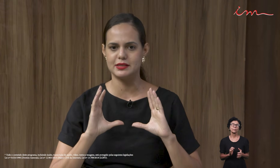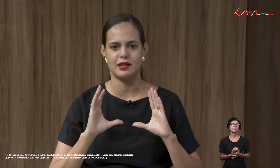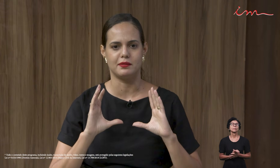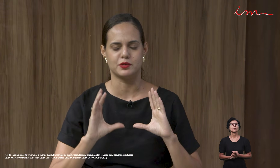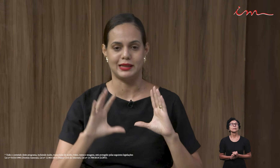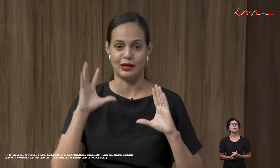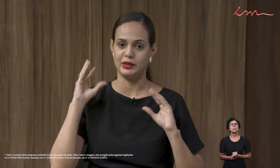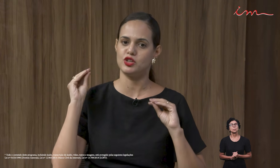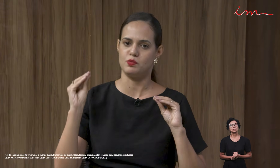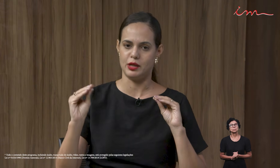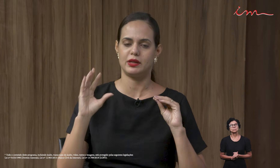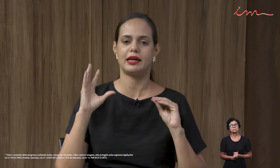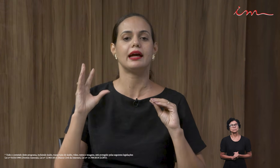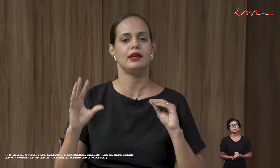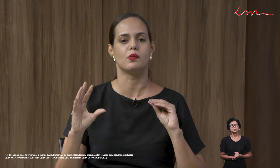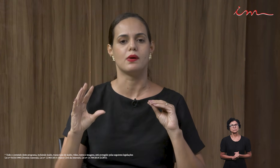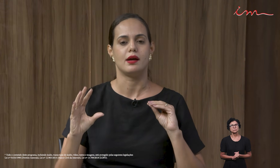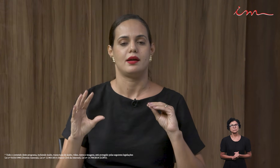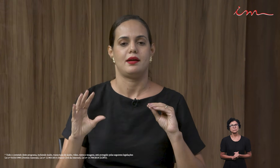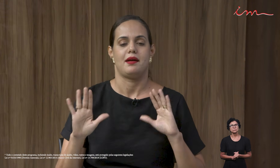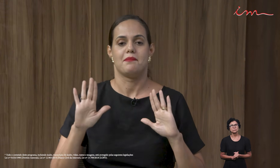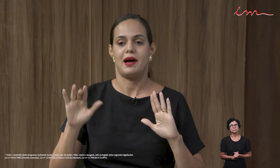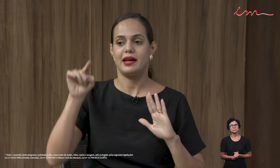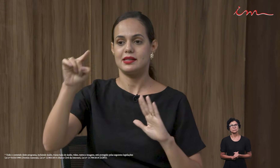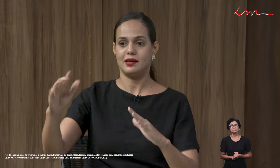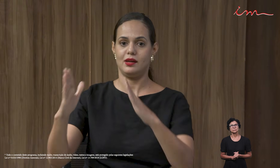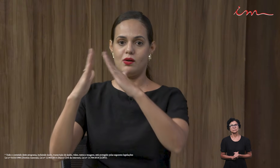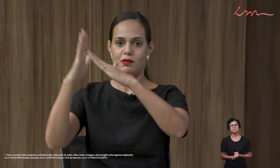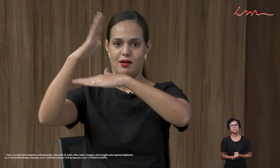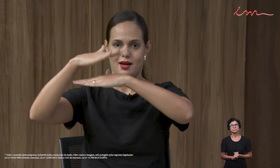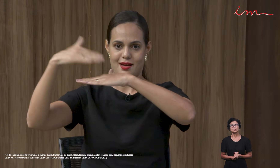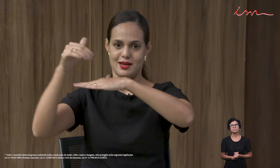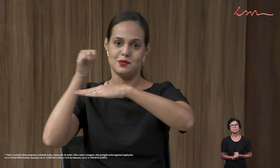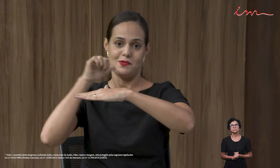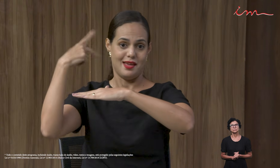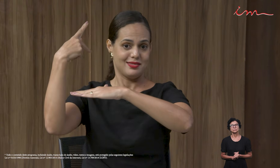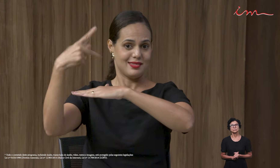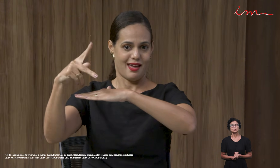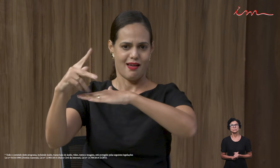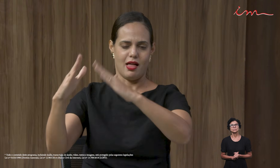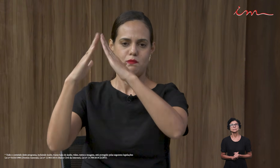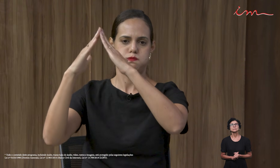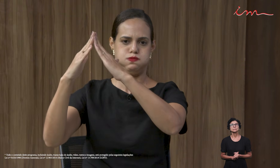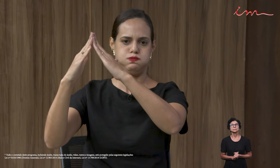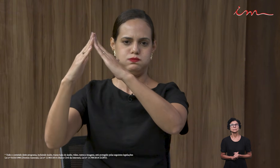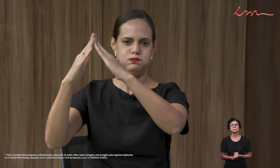Pode fazer, irmãos, para dar um entendimento que caiu. Mas aqui, ó...